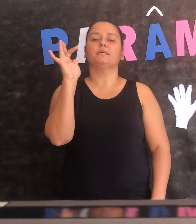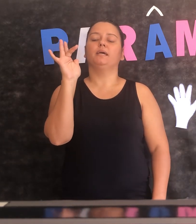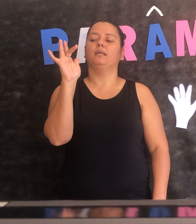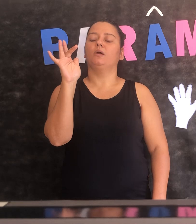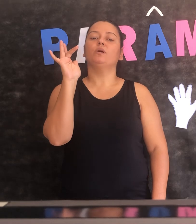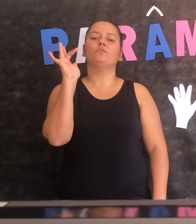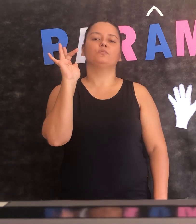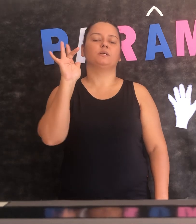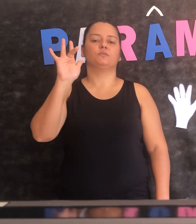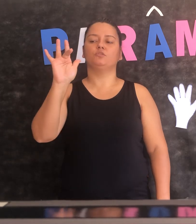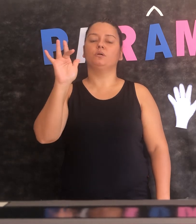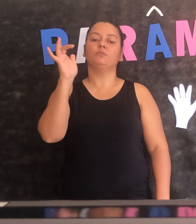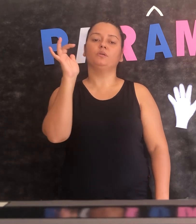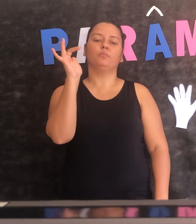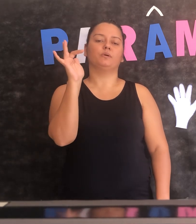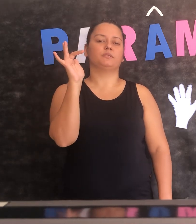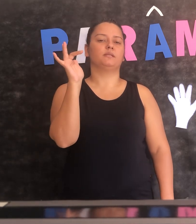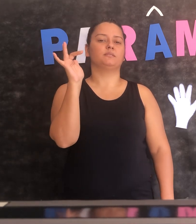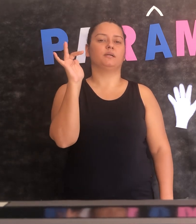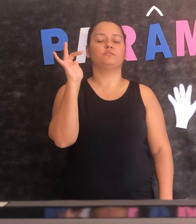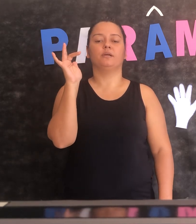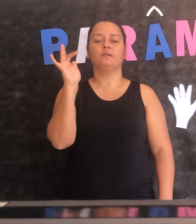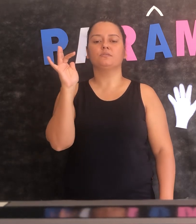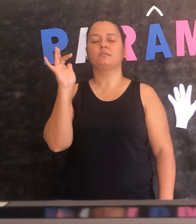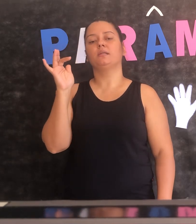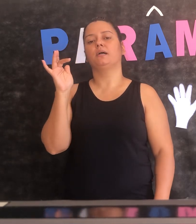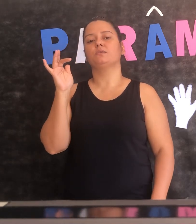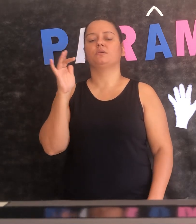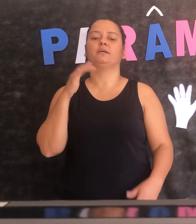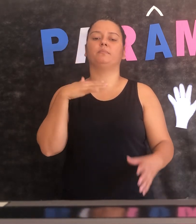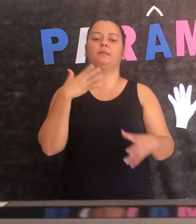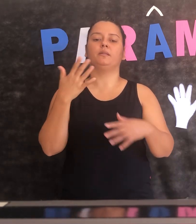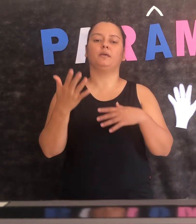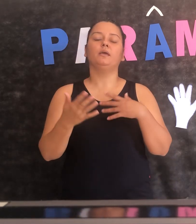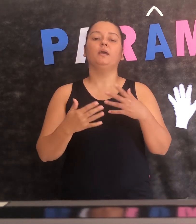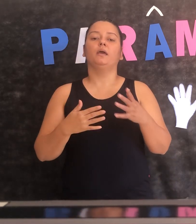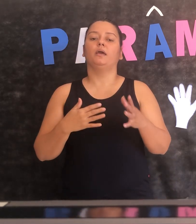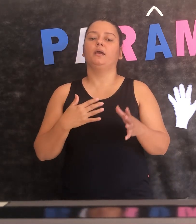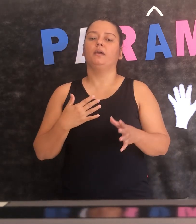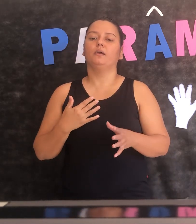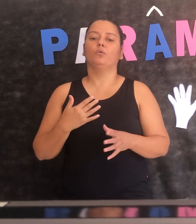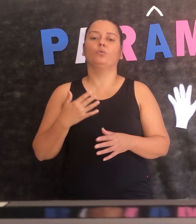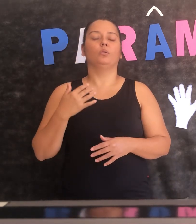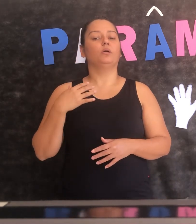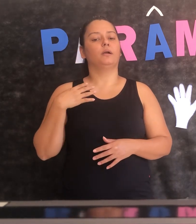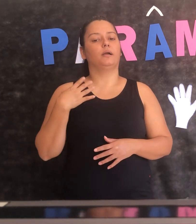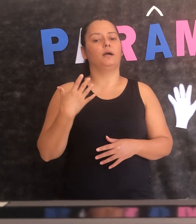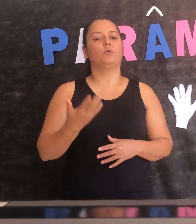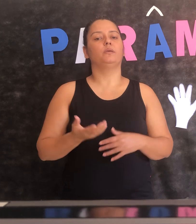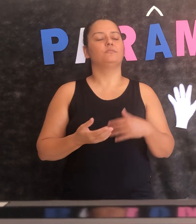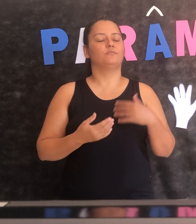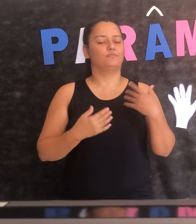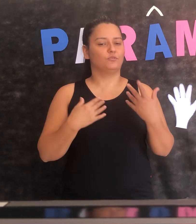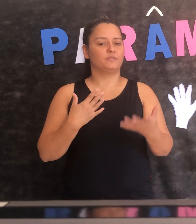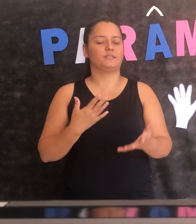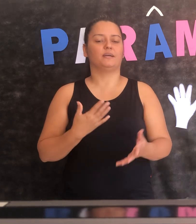ela é uma configuração de mão que eu posso realizar diversos sinais. O que vai depender é o local que vou ensinar